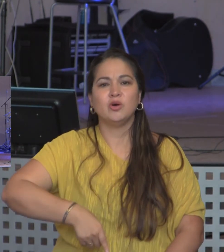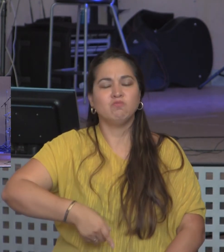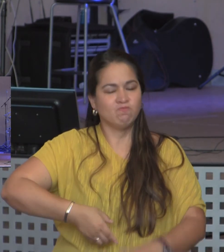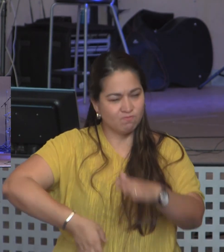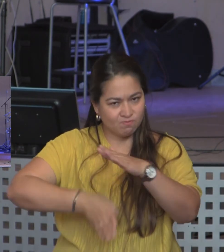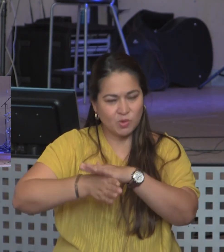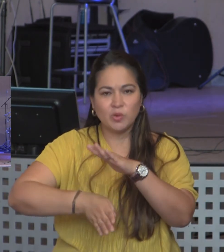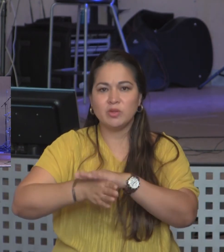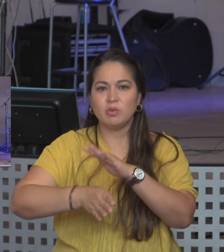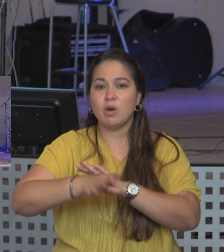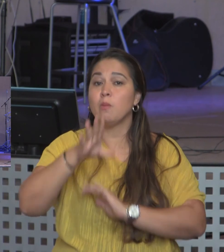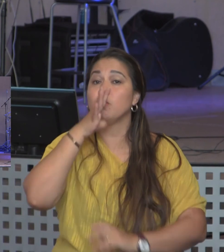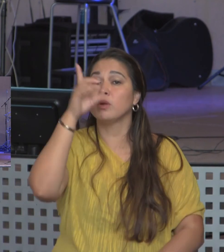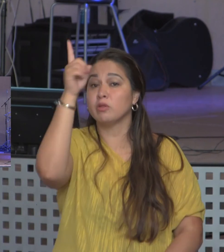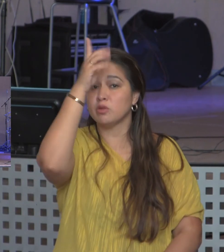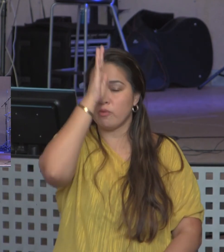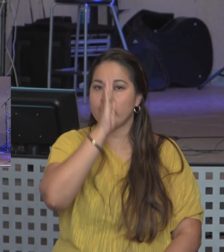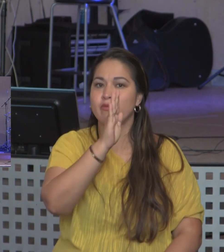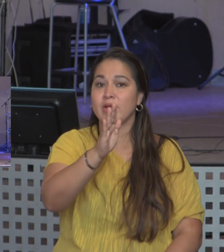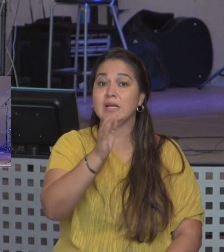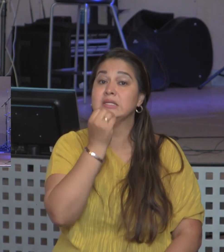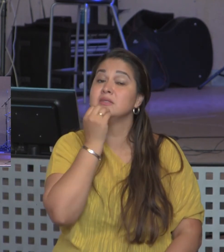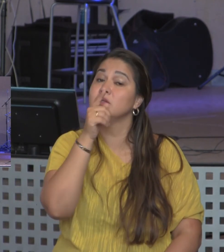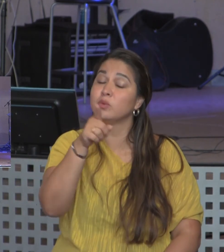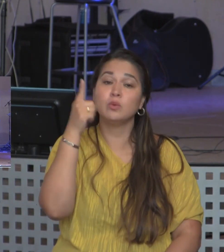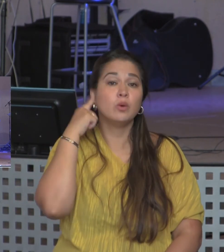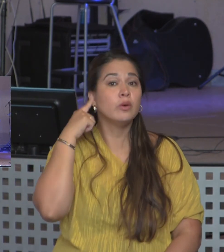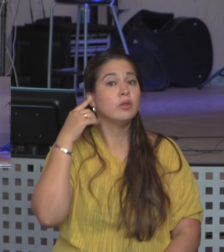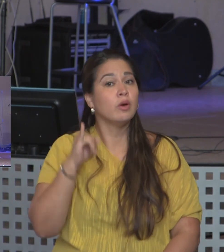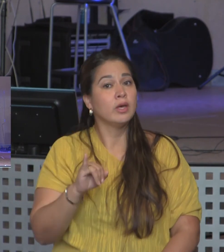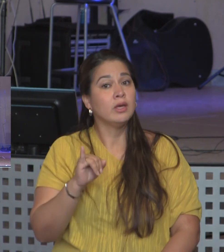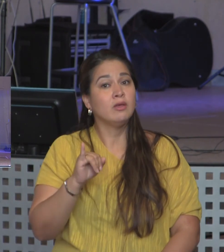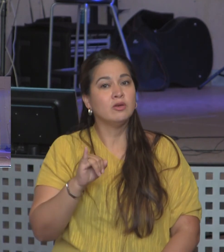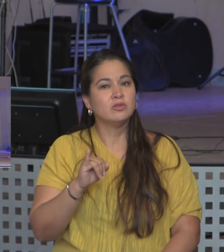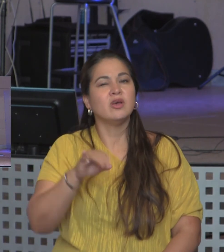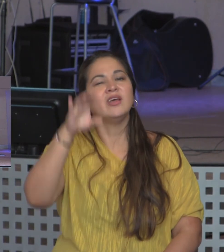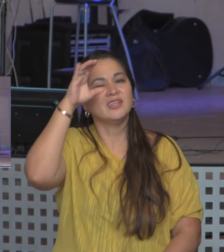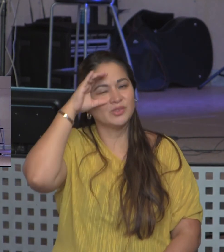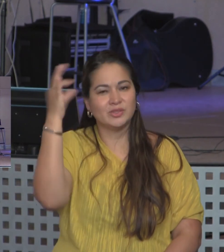hacer en este tiempo? El que tiene oídos, oiga.